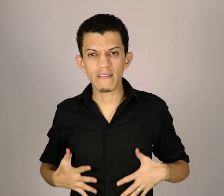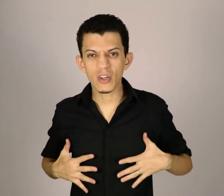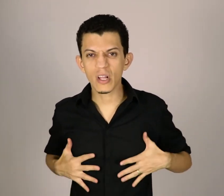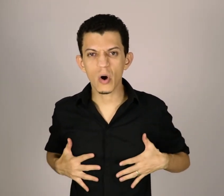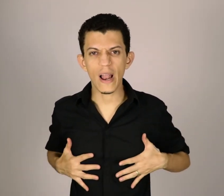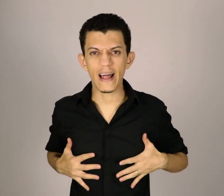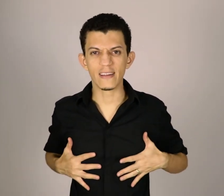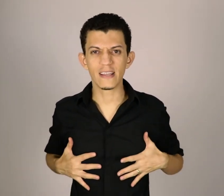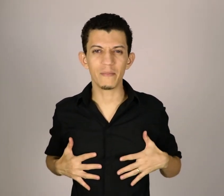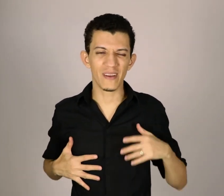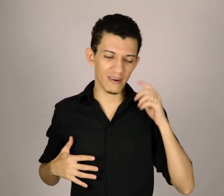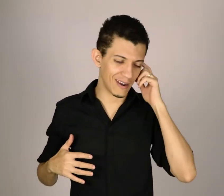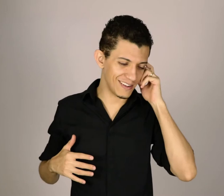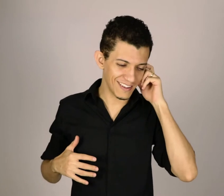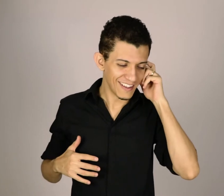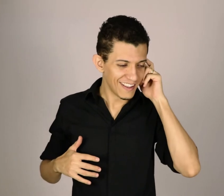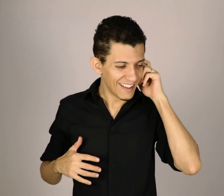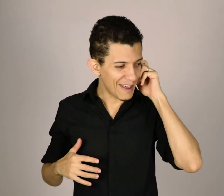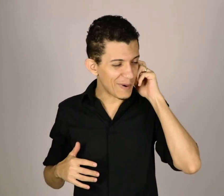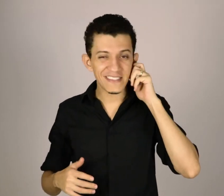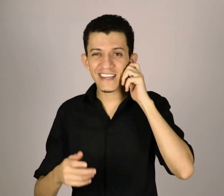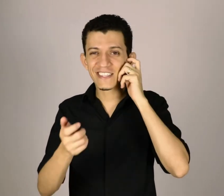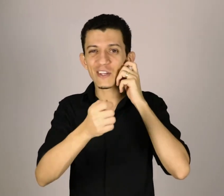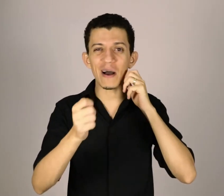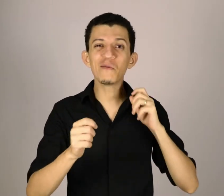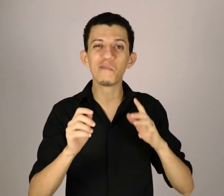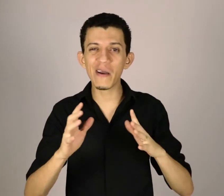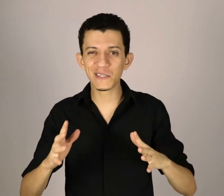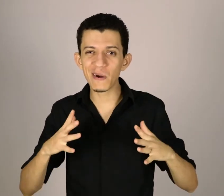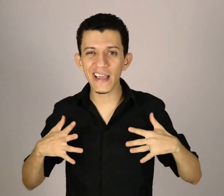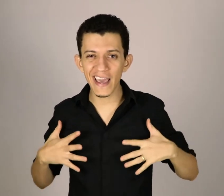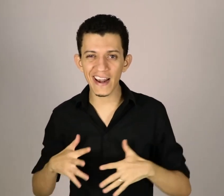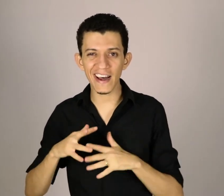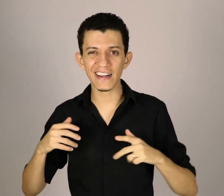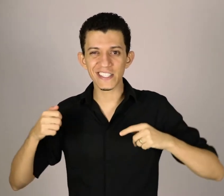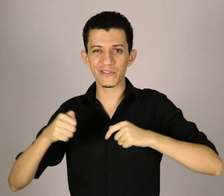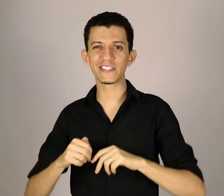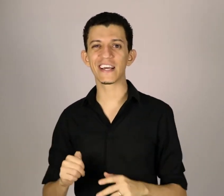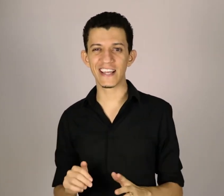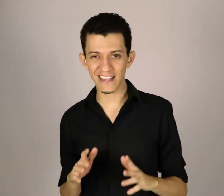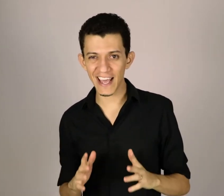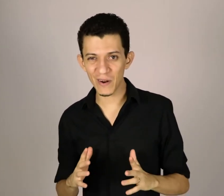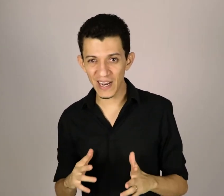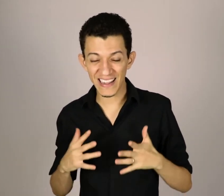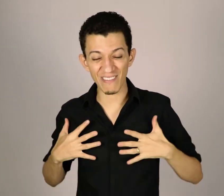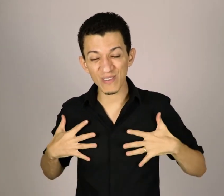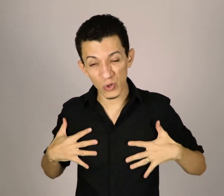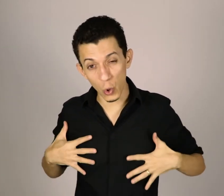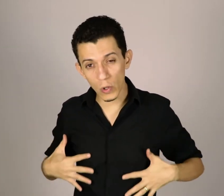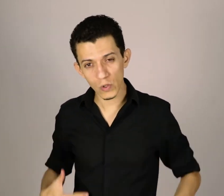toda colada, sabe? Parecia que ele tinha tomado um banho de mangueira antes de vestir aquele terno ali. Ele estava todo